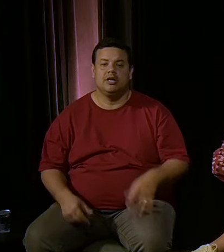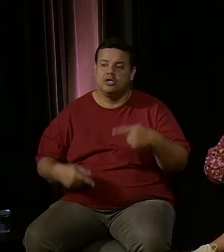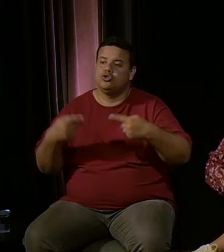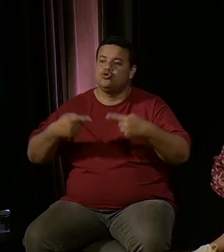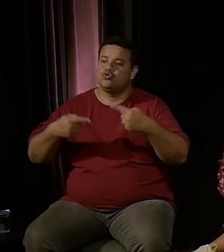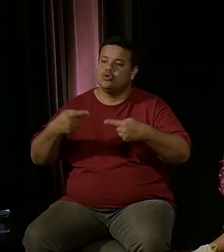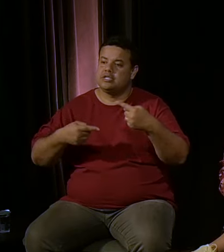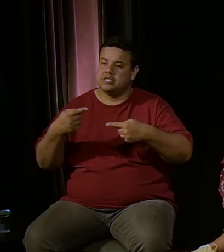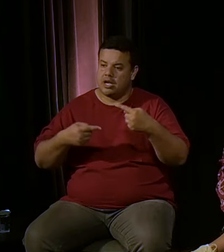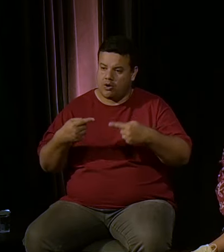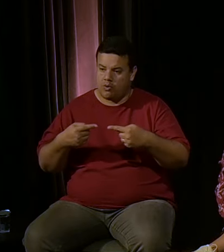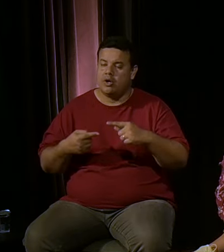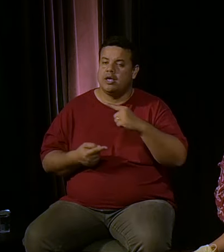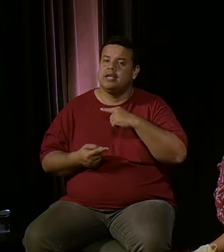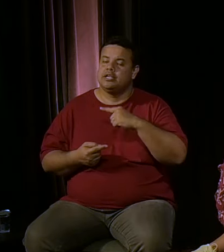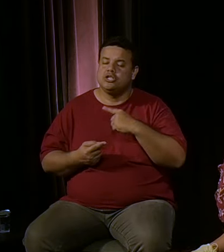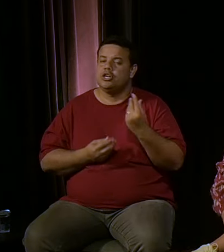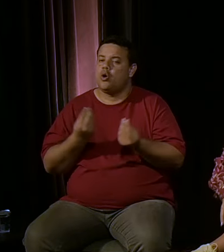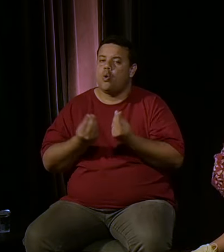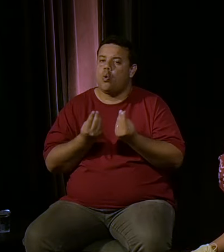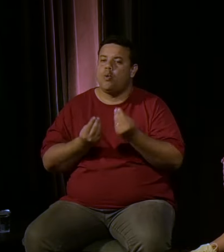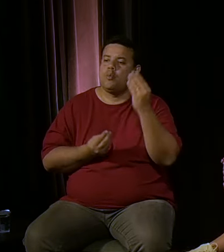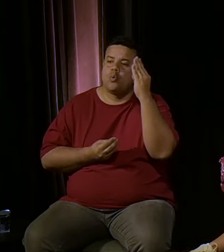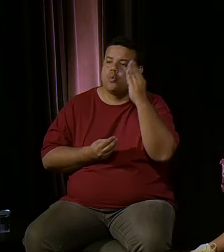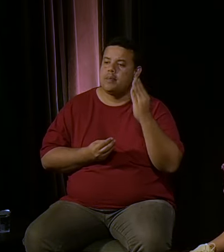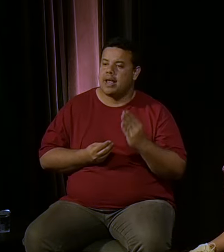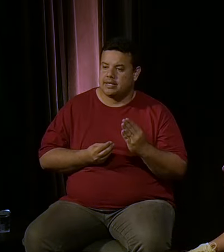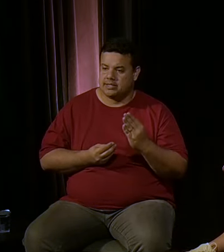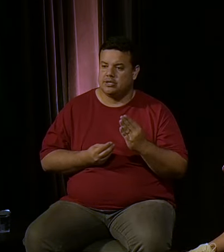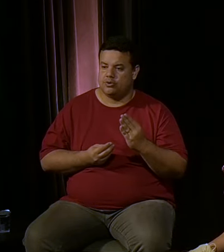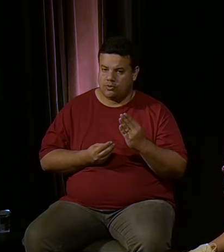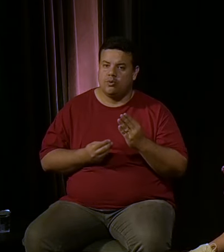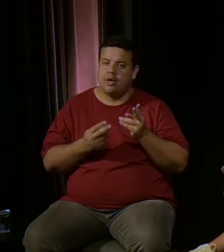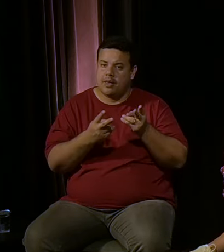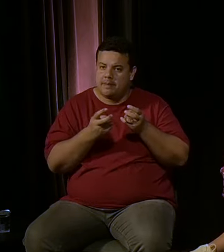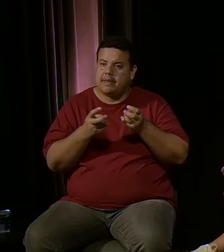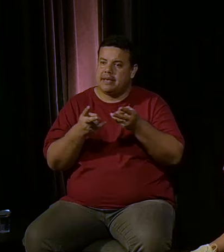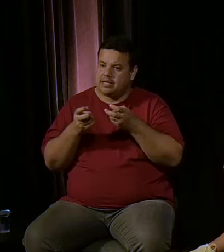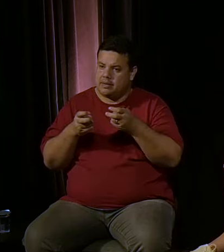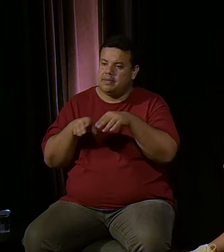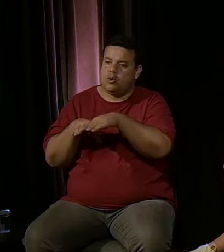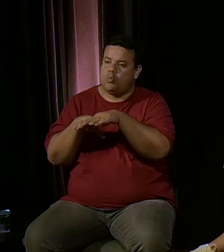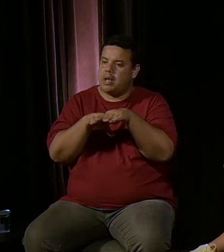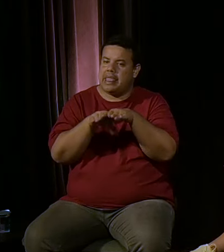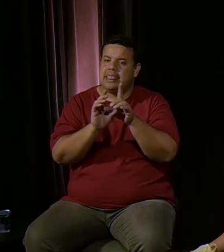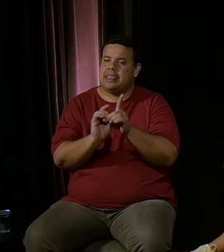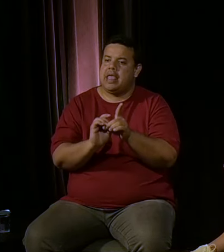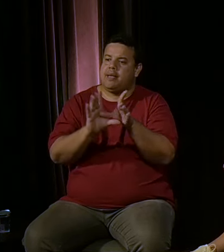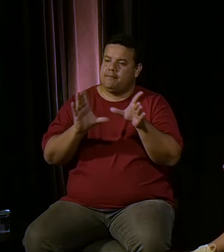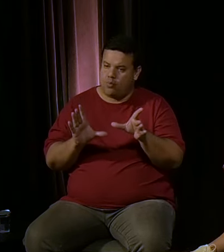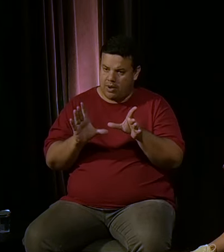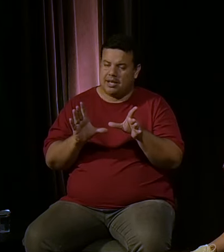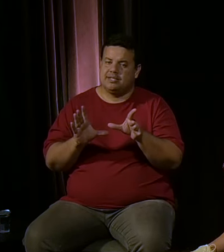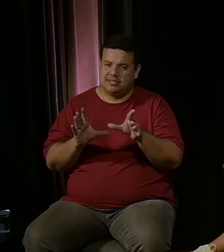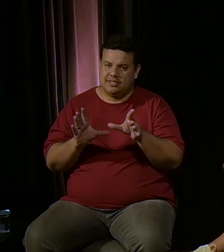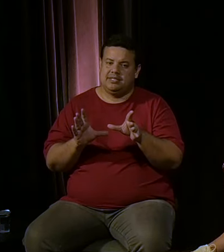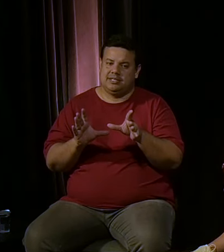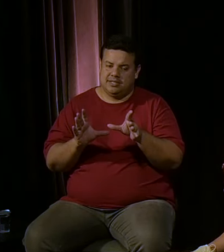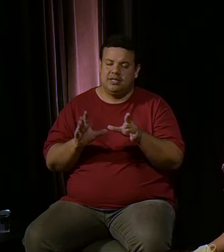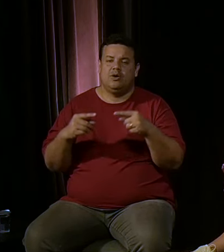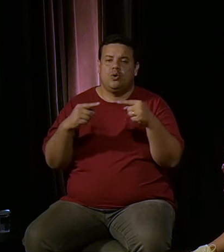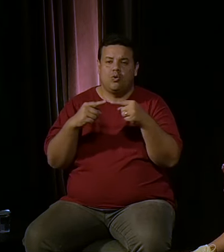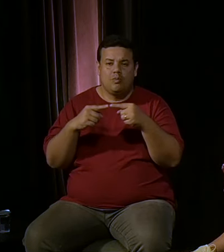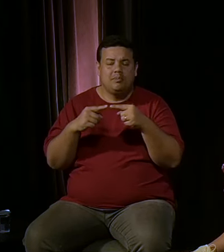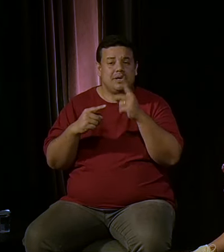vindo de fora e de como no Brasil a percepção de uma democracia ela estava segurando também essa